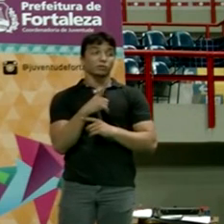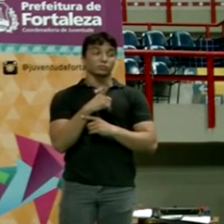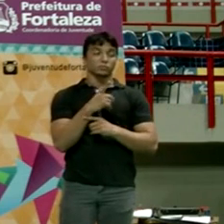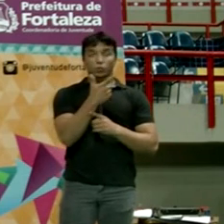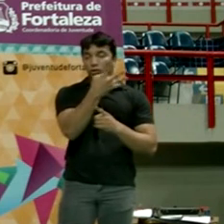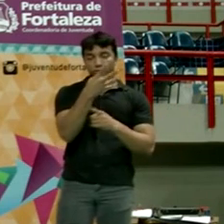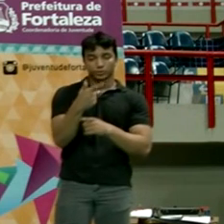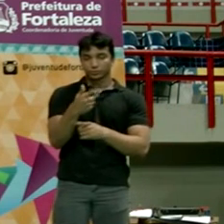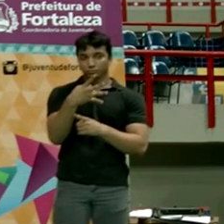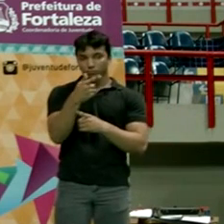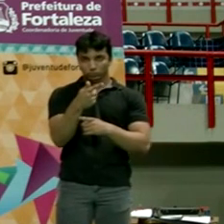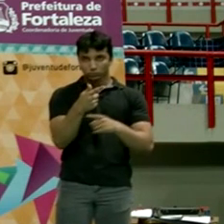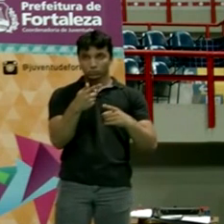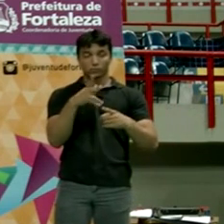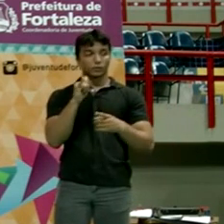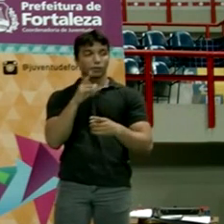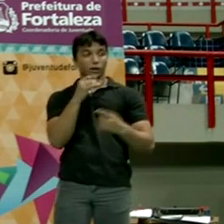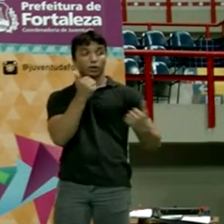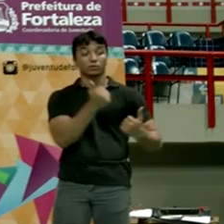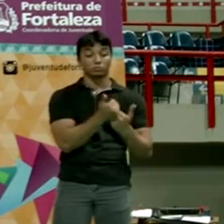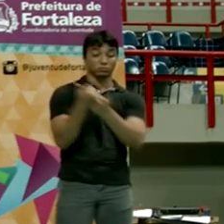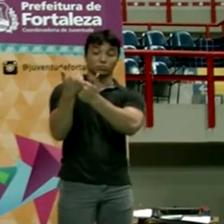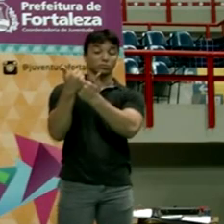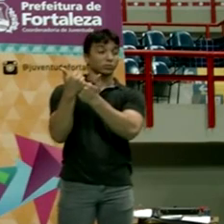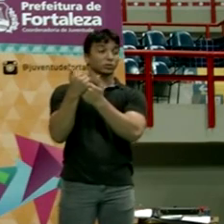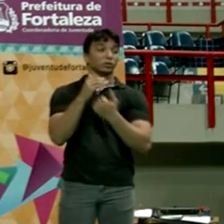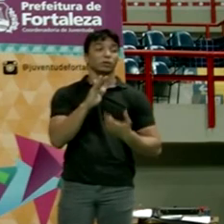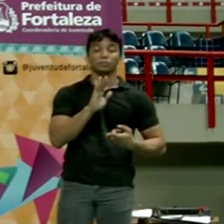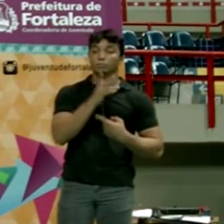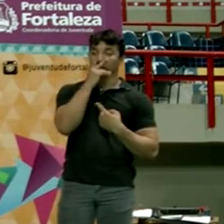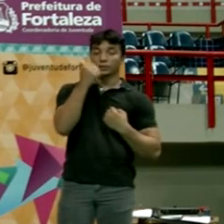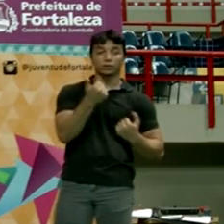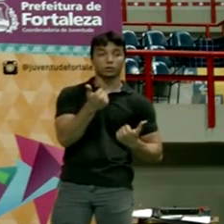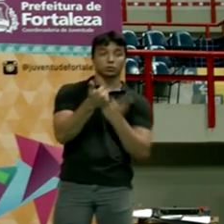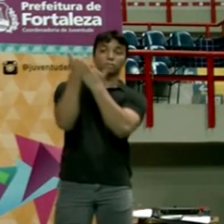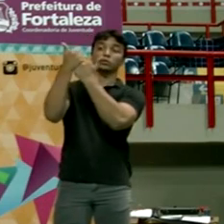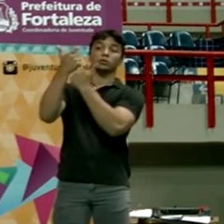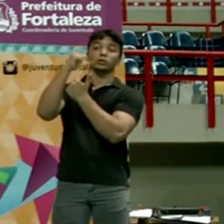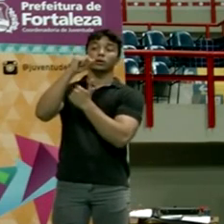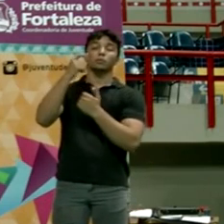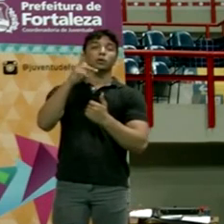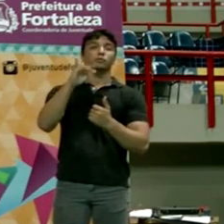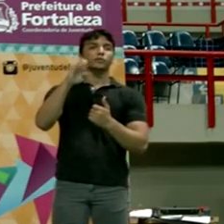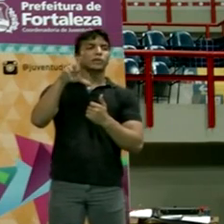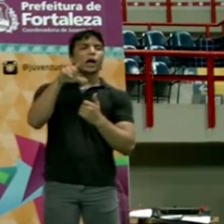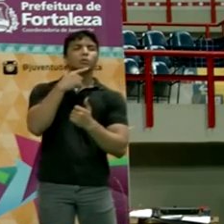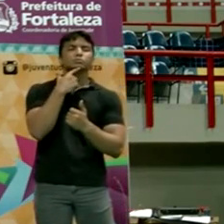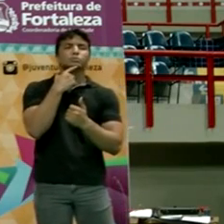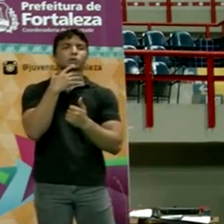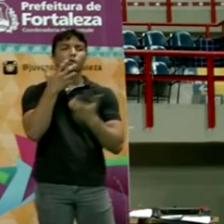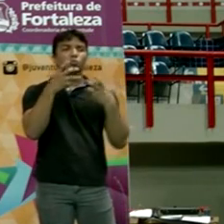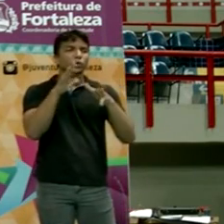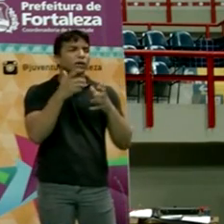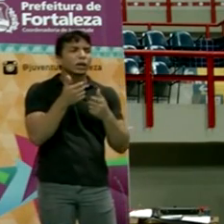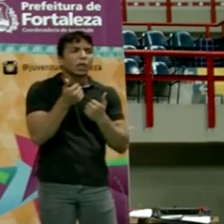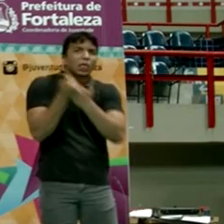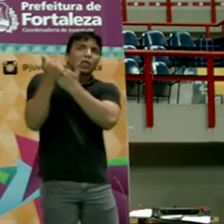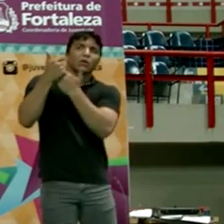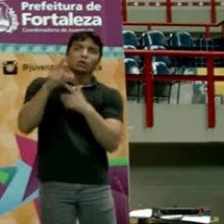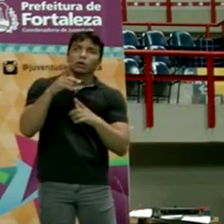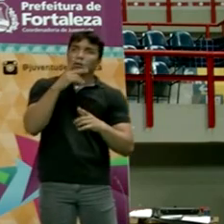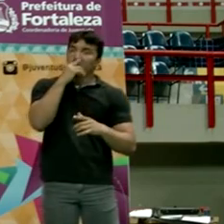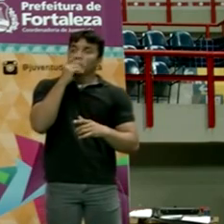de 47, ele vai apoiar, né? Vai apoiar. No final da eleição, ele nem queria apoiar não,